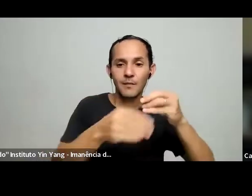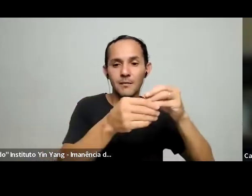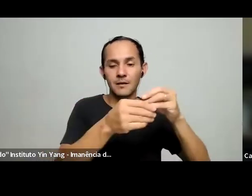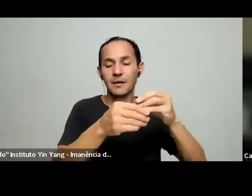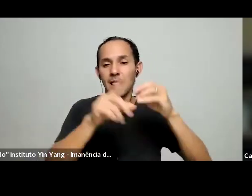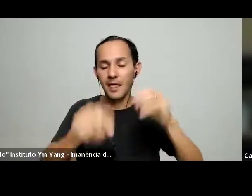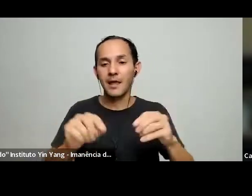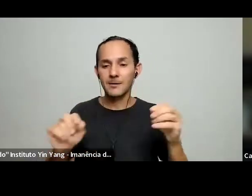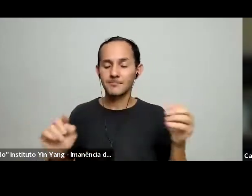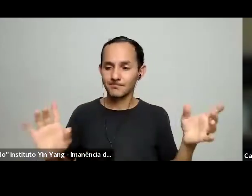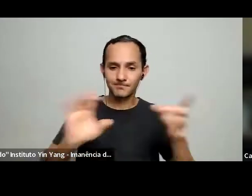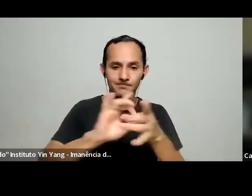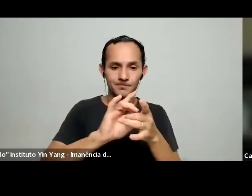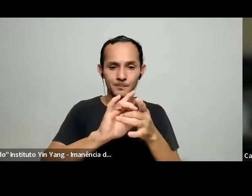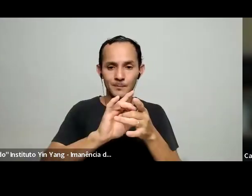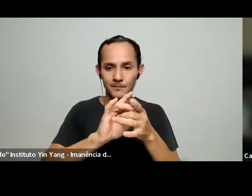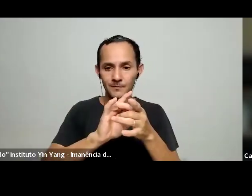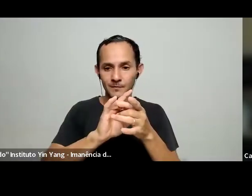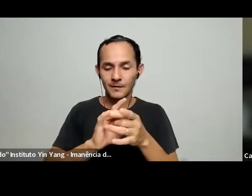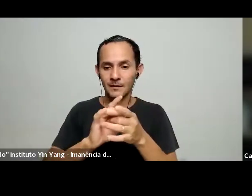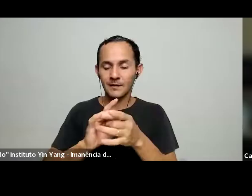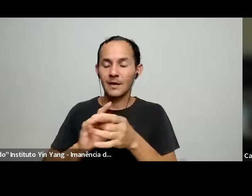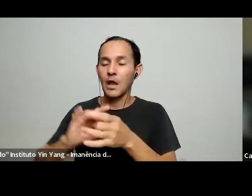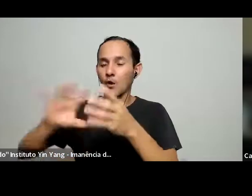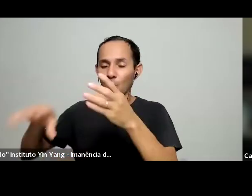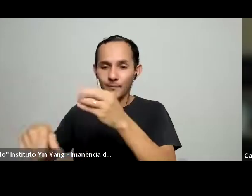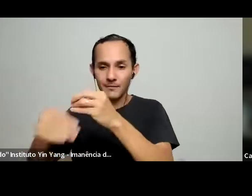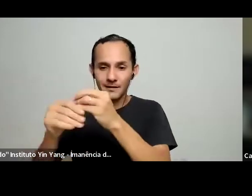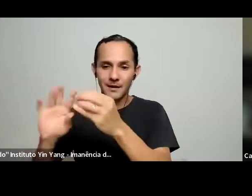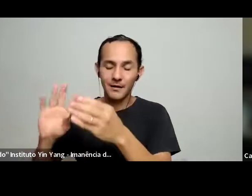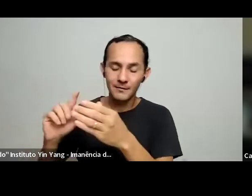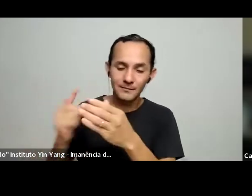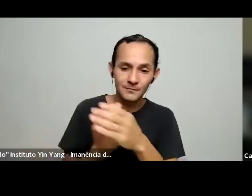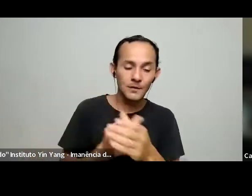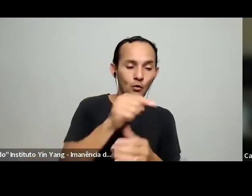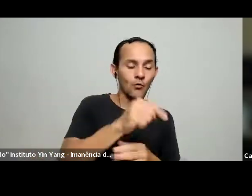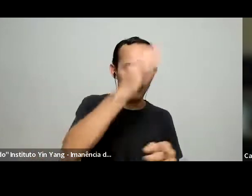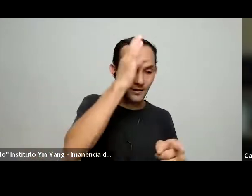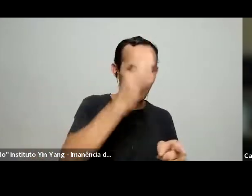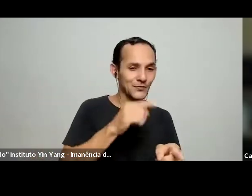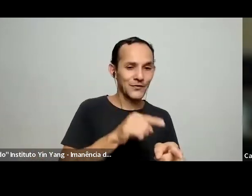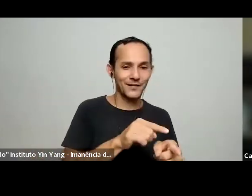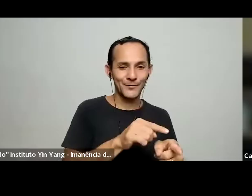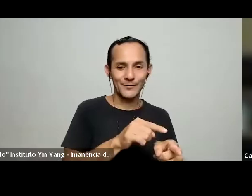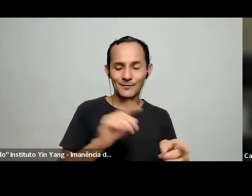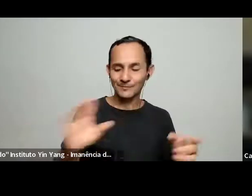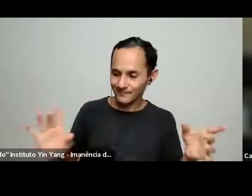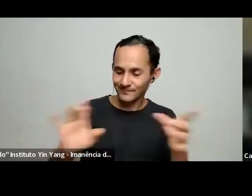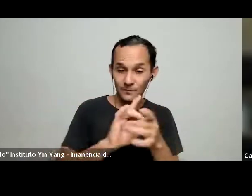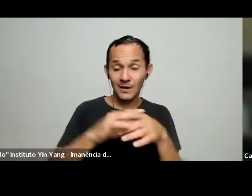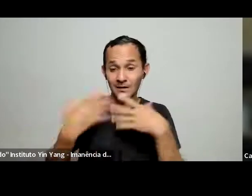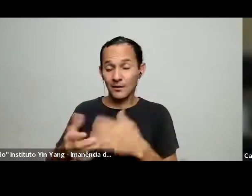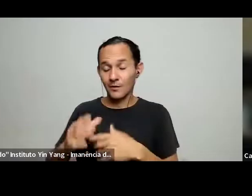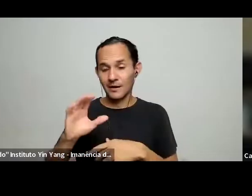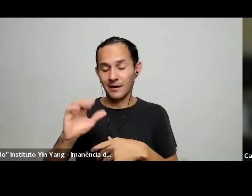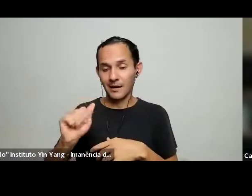entre essas abordagens complementares e tradicionais com o modelo convencional, né? Então, o consórcio,